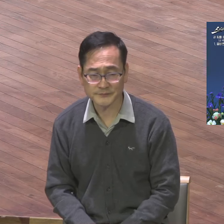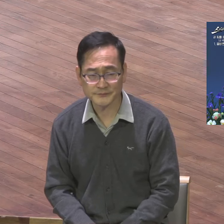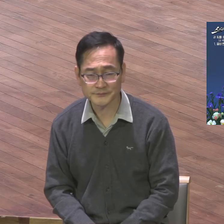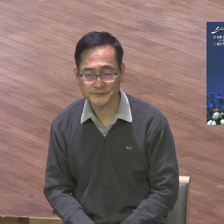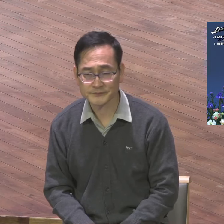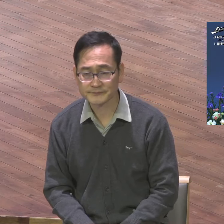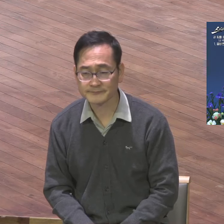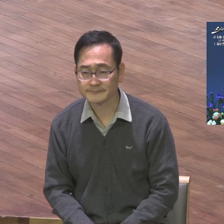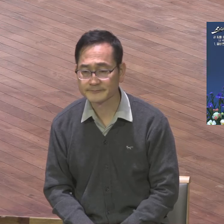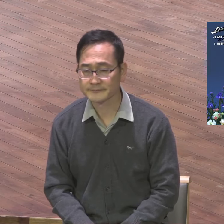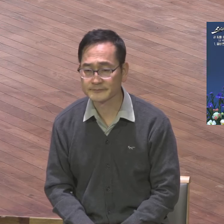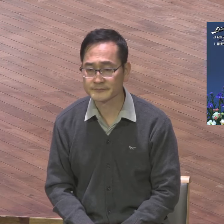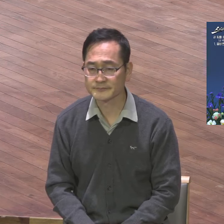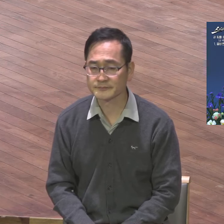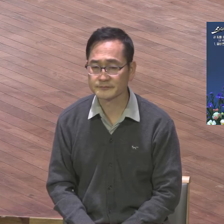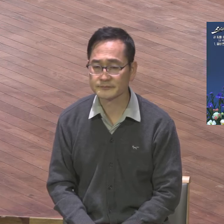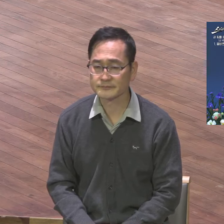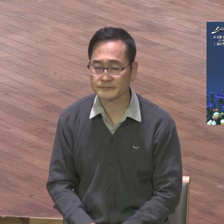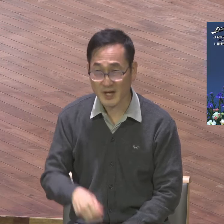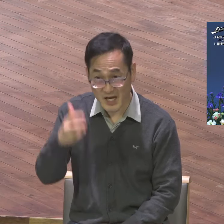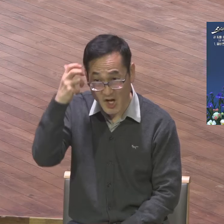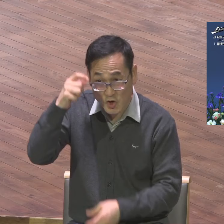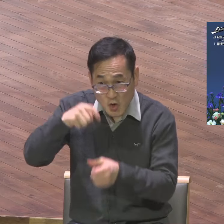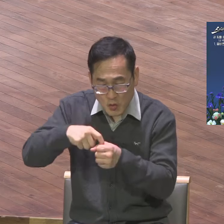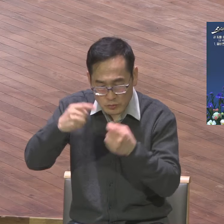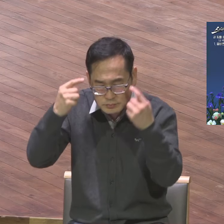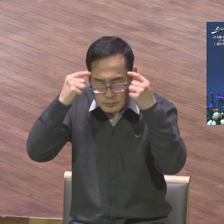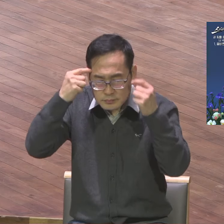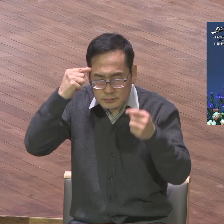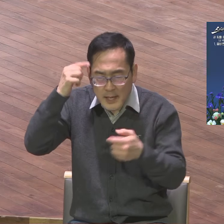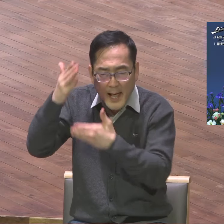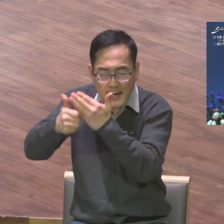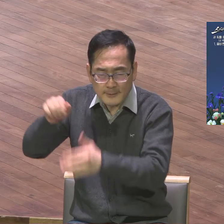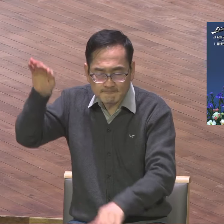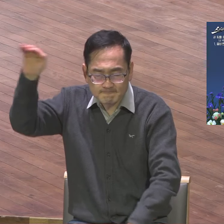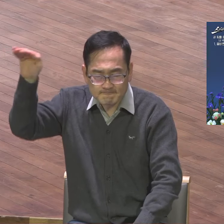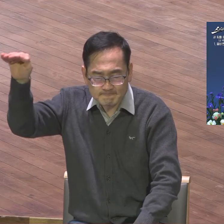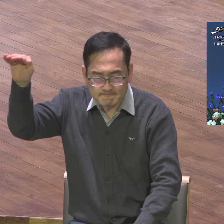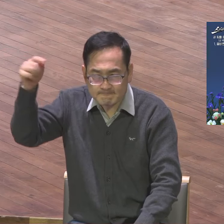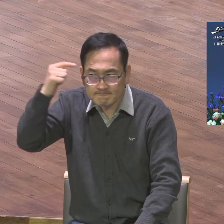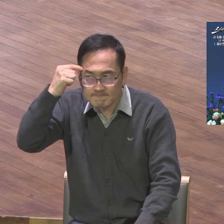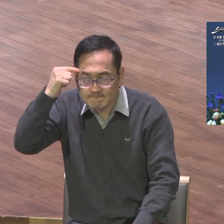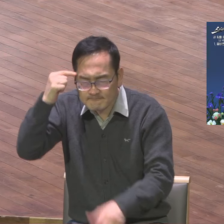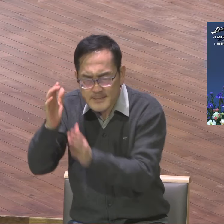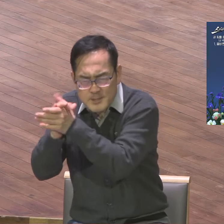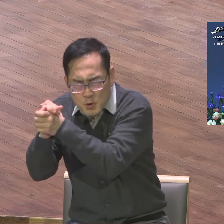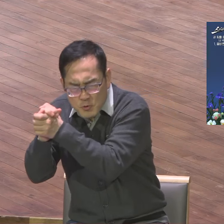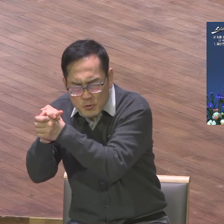이 영적 사실을 인식하고 있느냐 못하느냐에 따라서